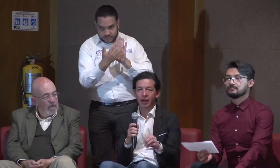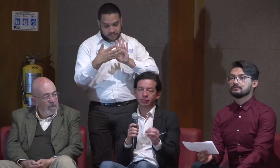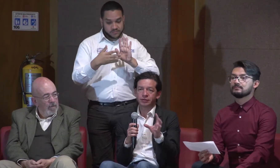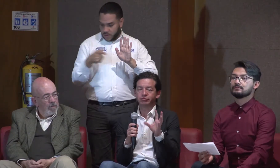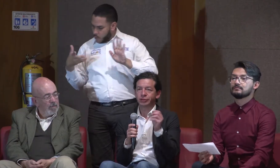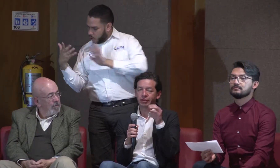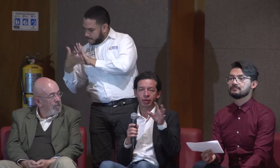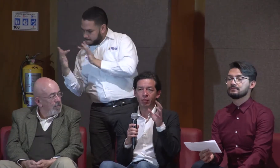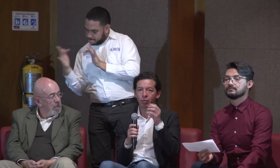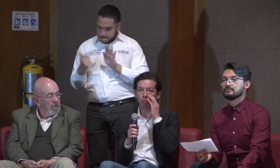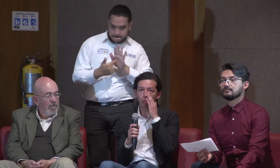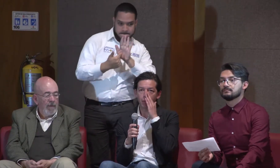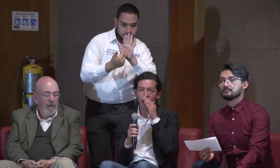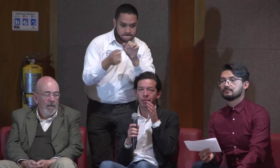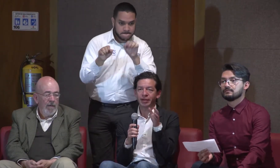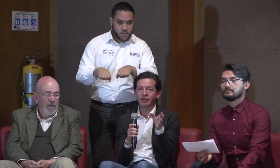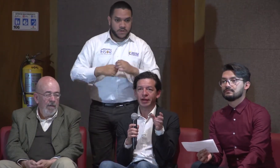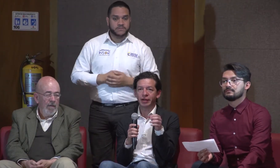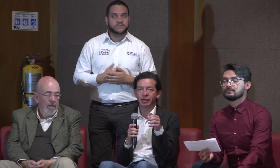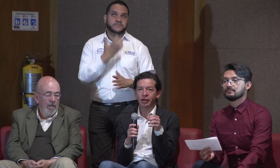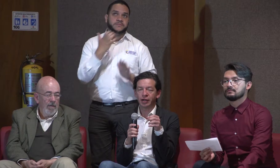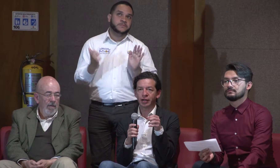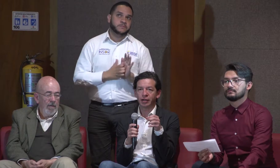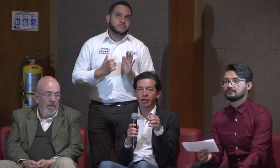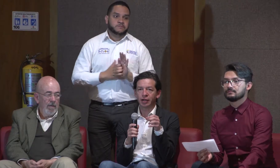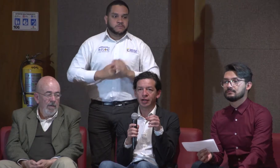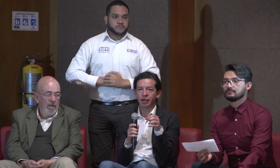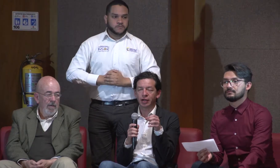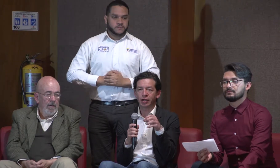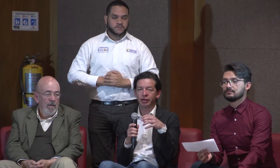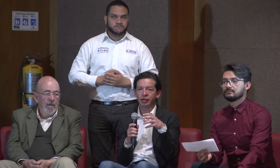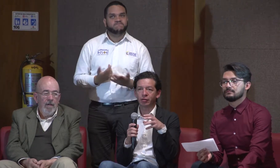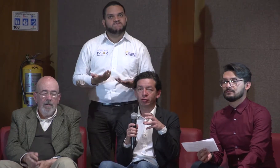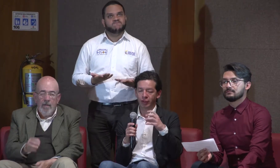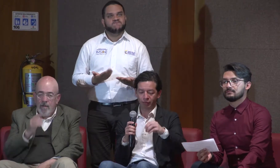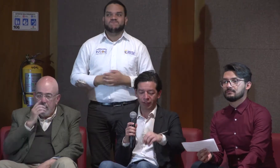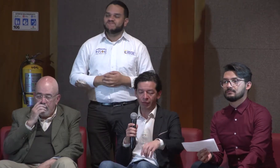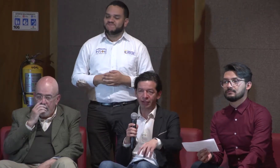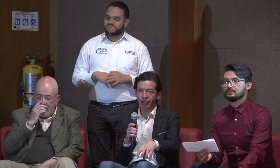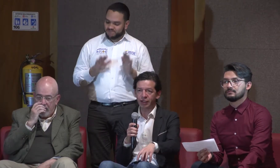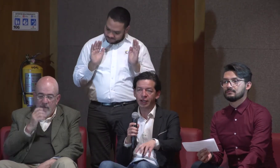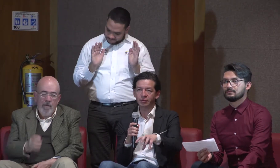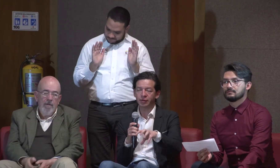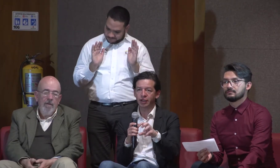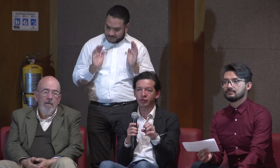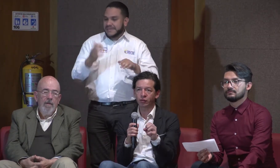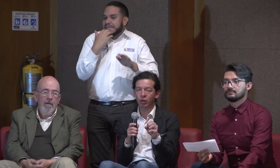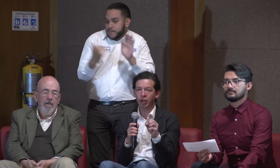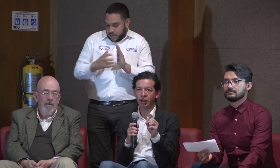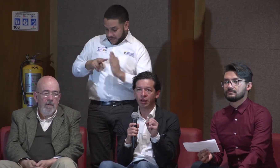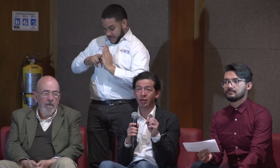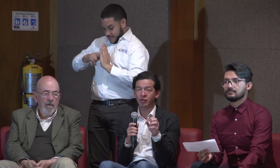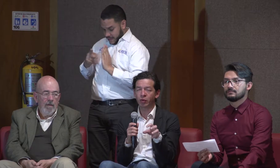Para trabajar, no sé, como pensar en, no sé, digamos, la técnica